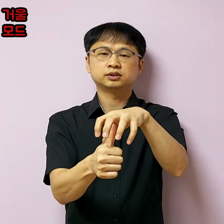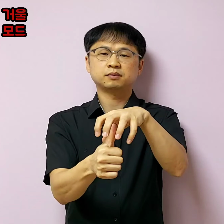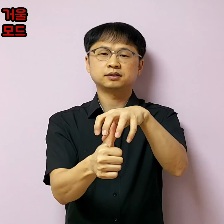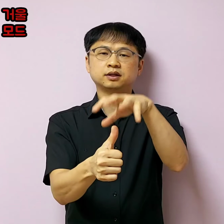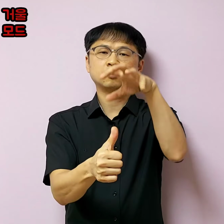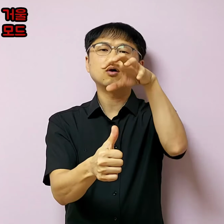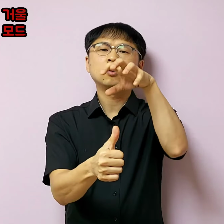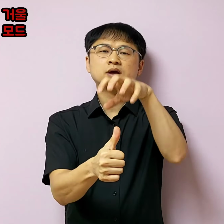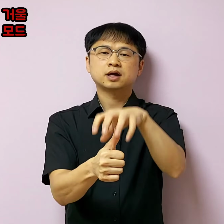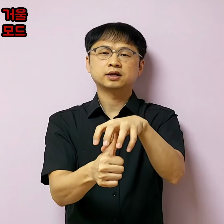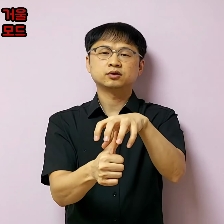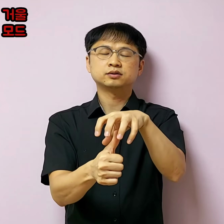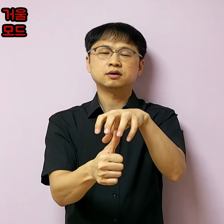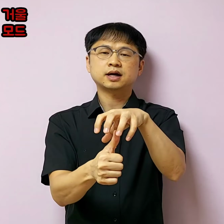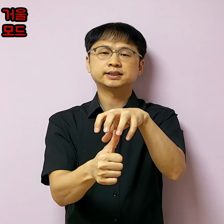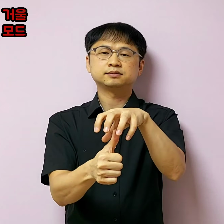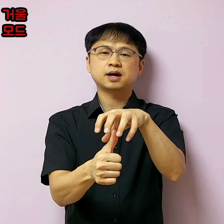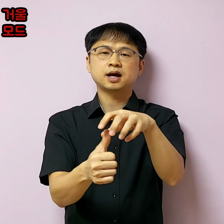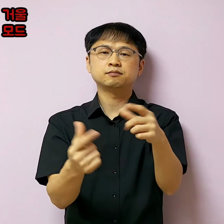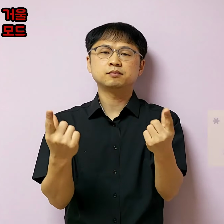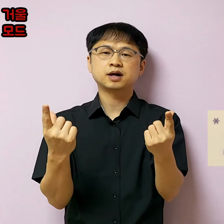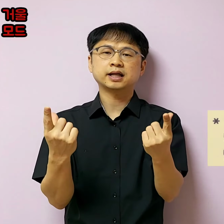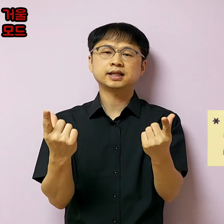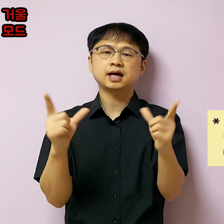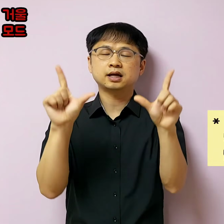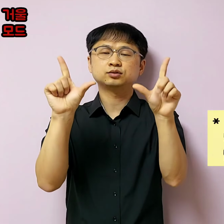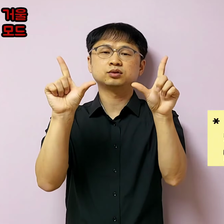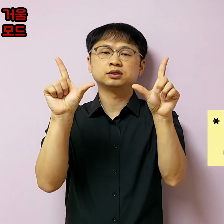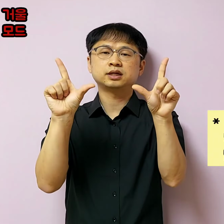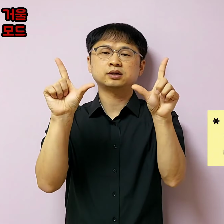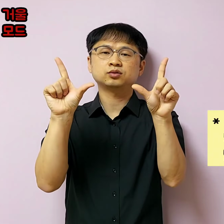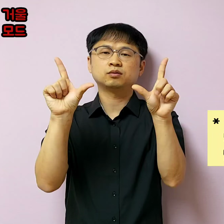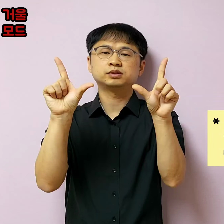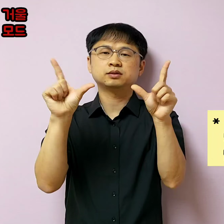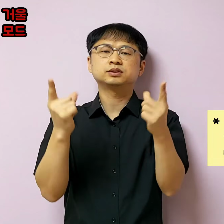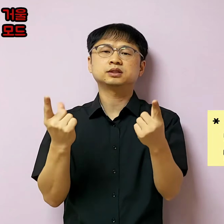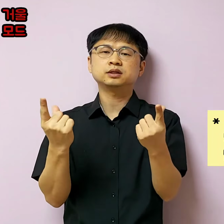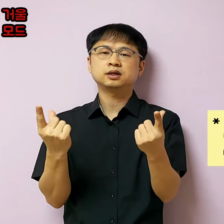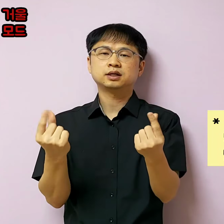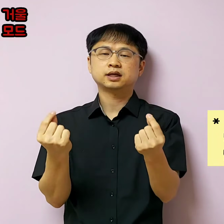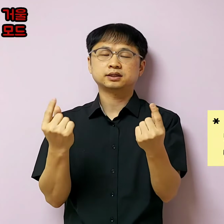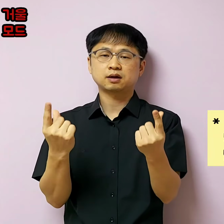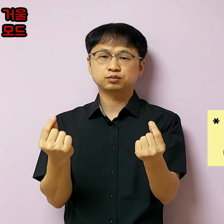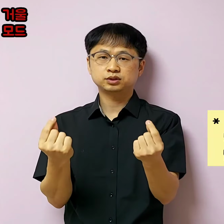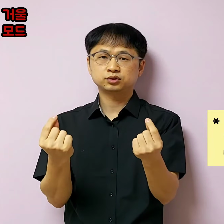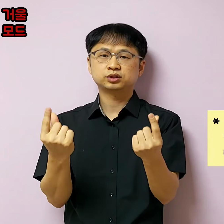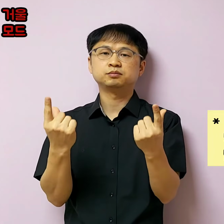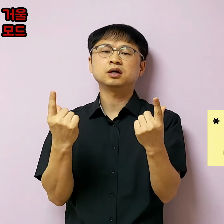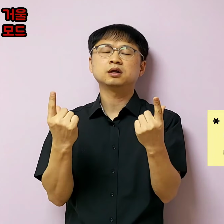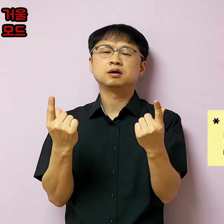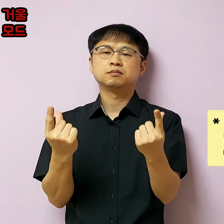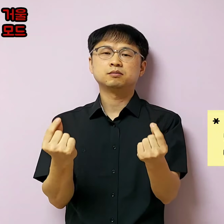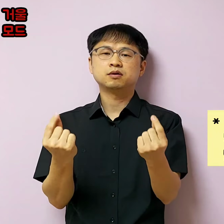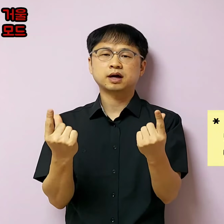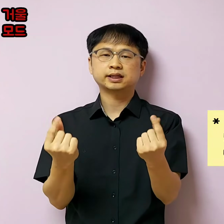거죠. 말 그대로 가둬둔 것 같지만 뭐뭐 같다라는 수어는 양손 엄지검지를 딱딱 부딪혀 주시면 뭐뭐